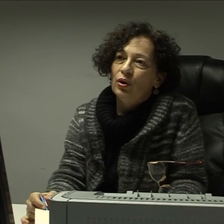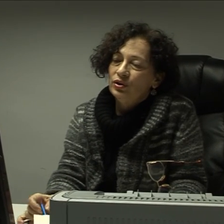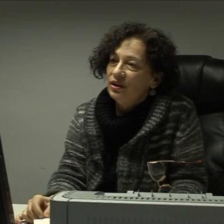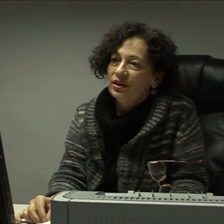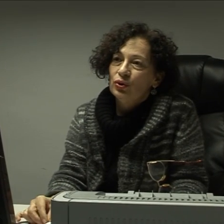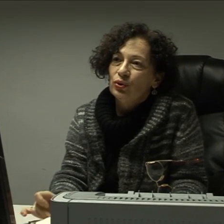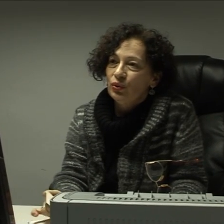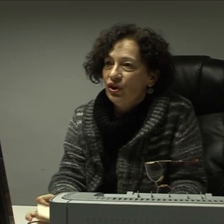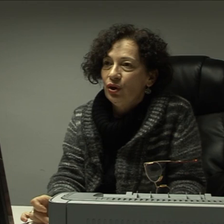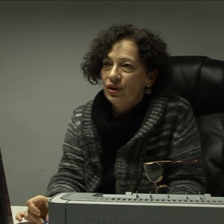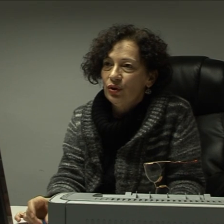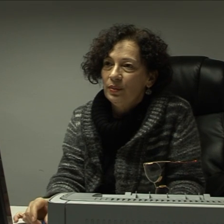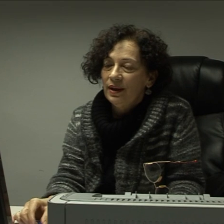od čujućih osoba.